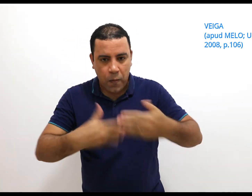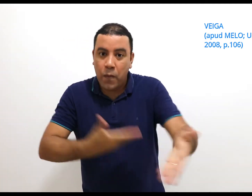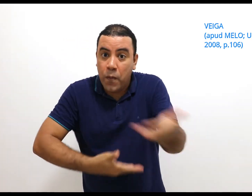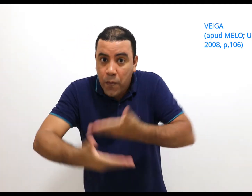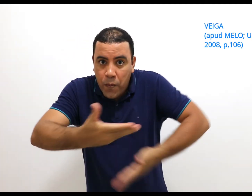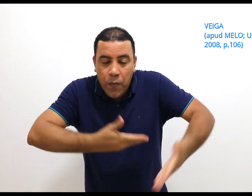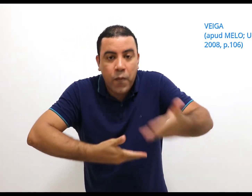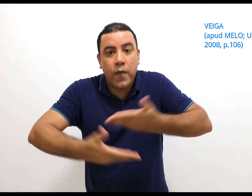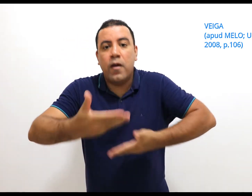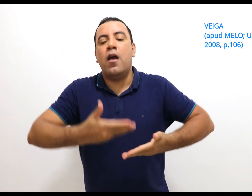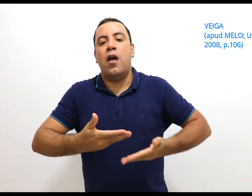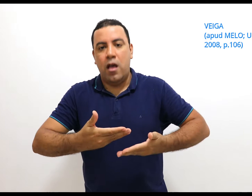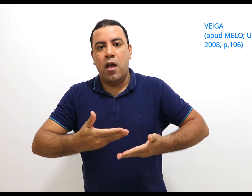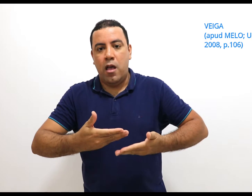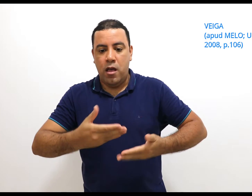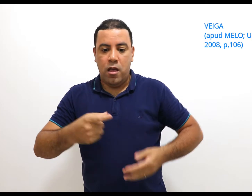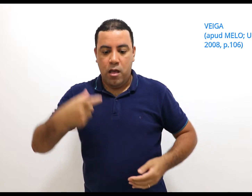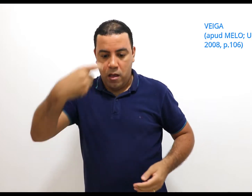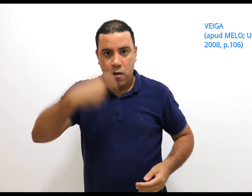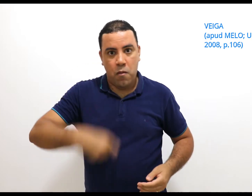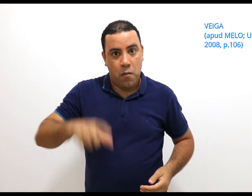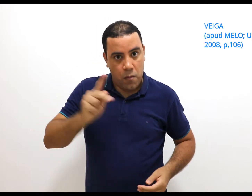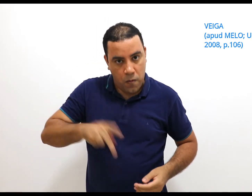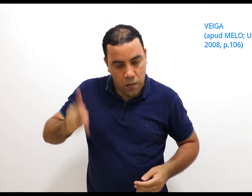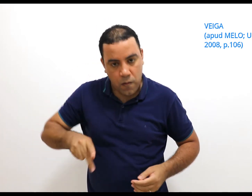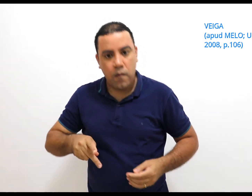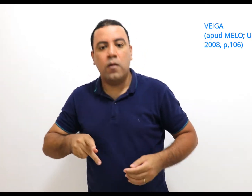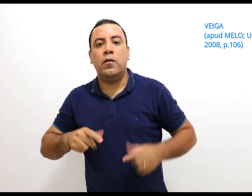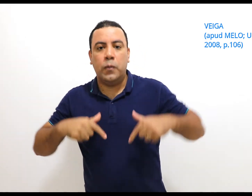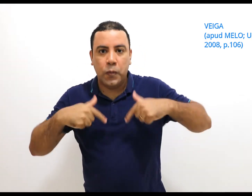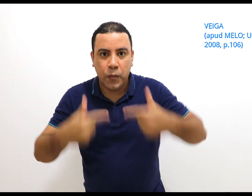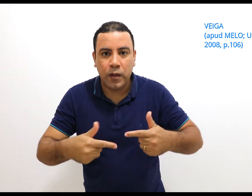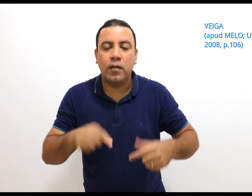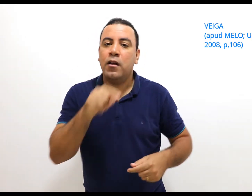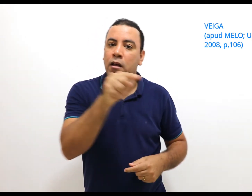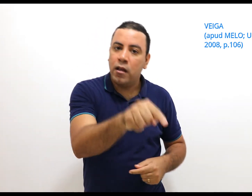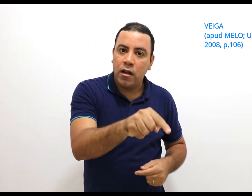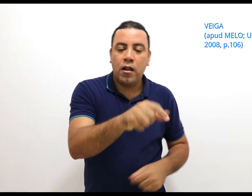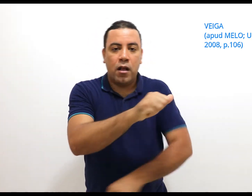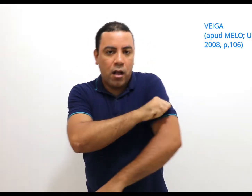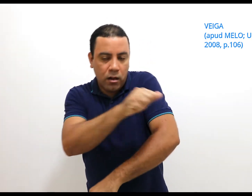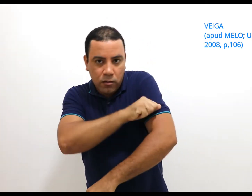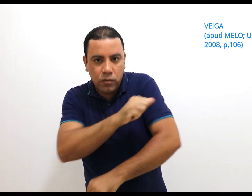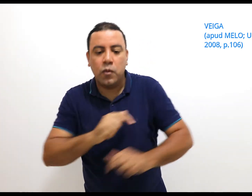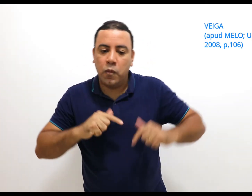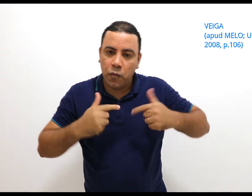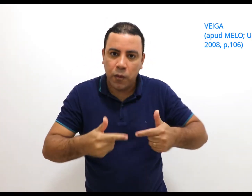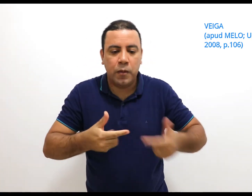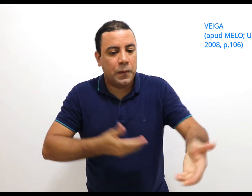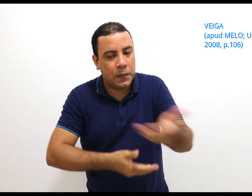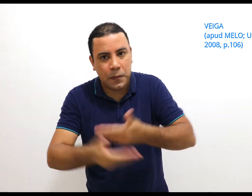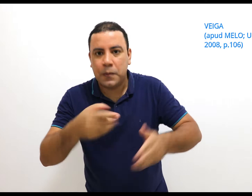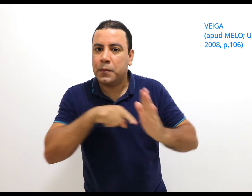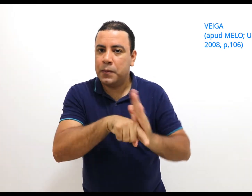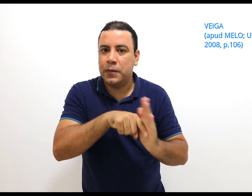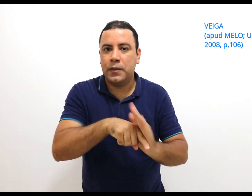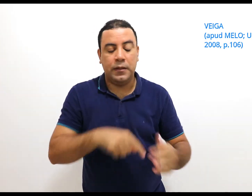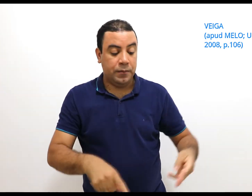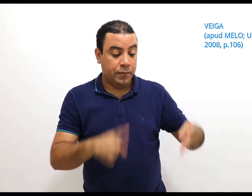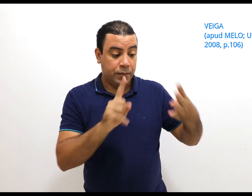pesquisa é inerente ao processo, envolvendo a ação docente e discente. Por